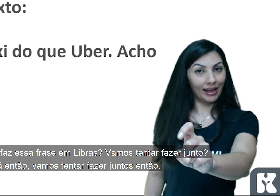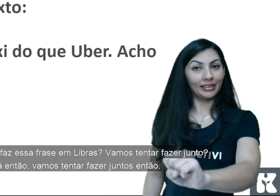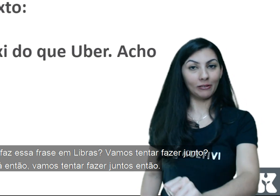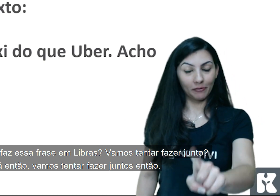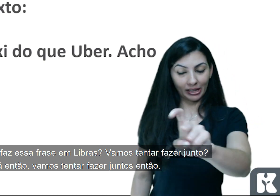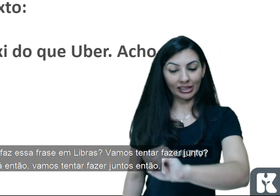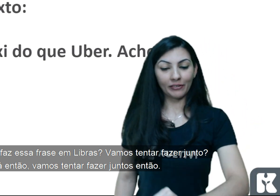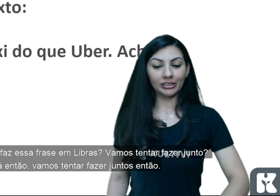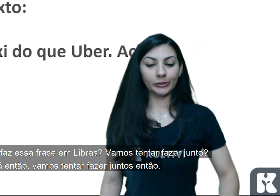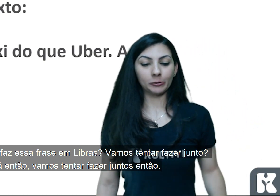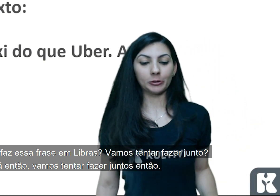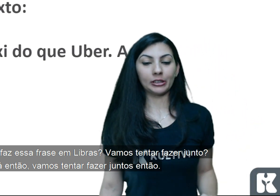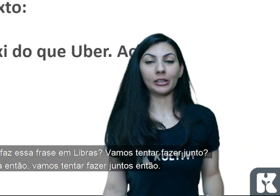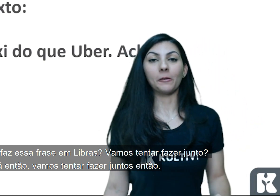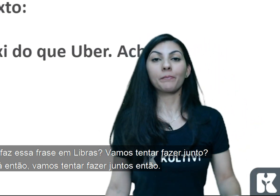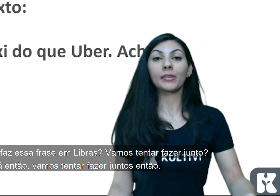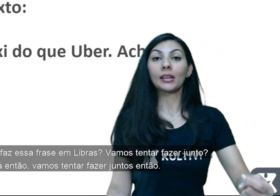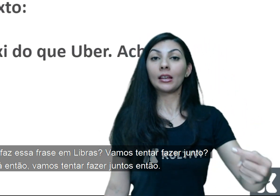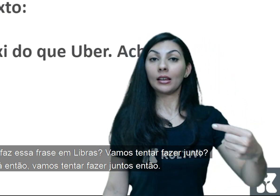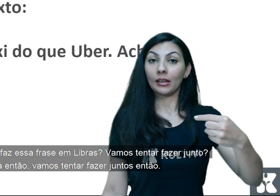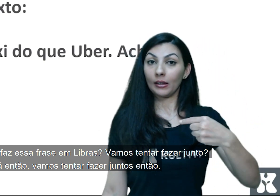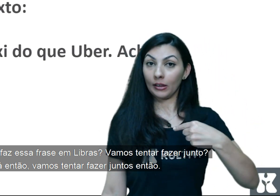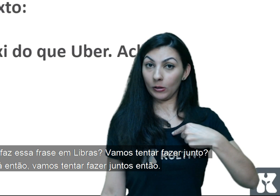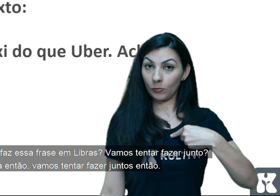Vamos lá, então Vamos tentar fazer juntos, então